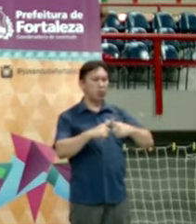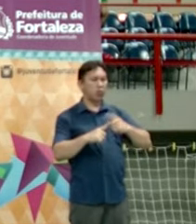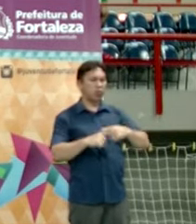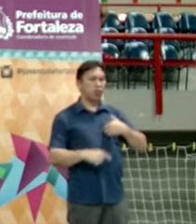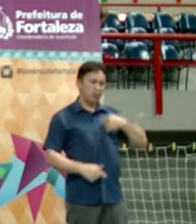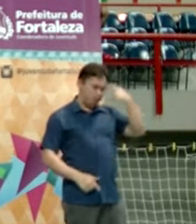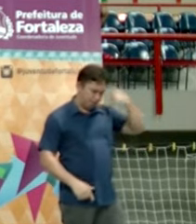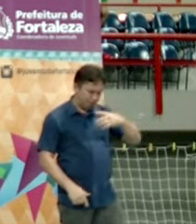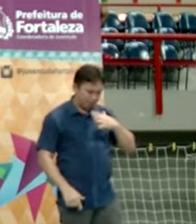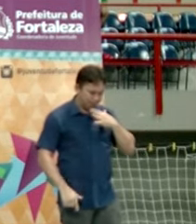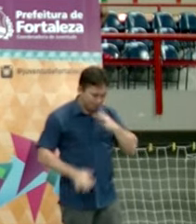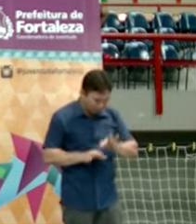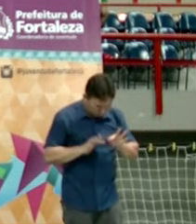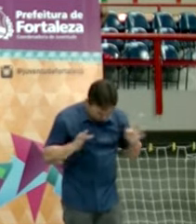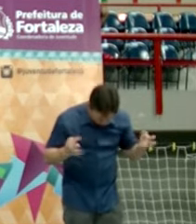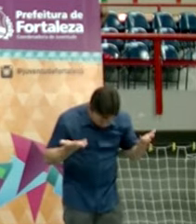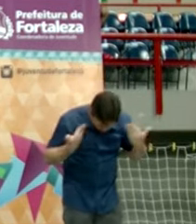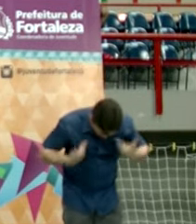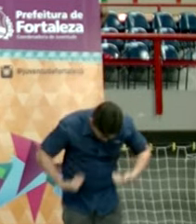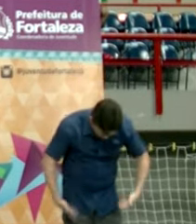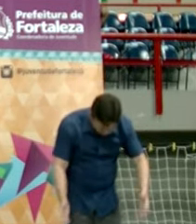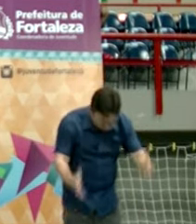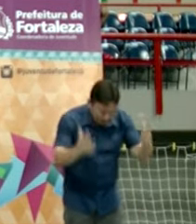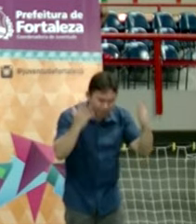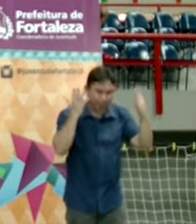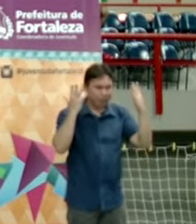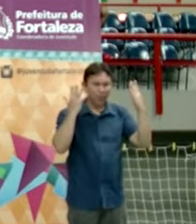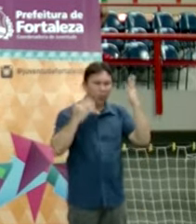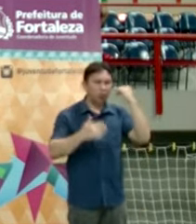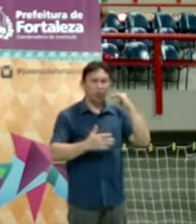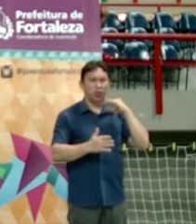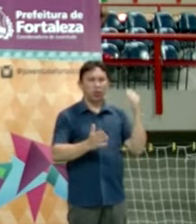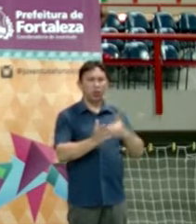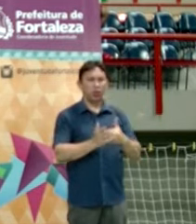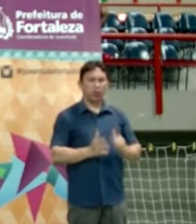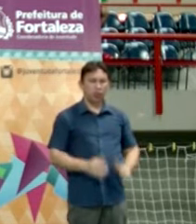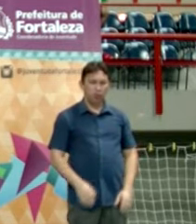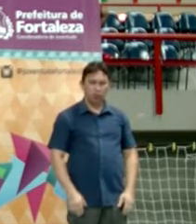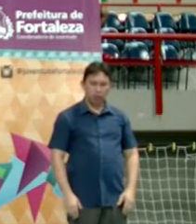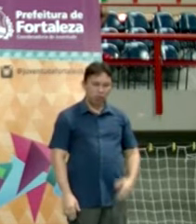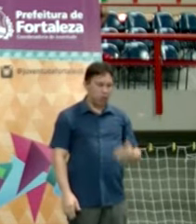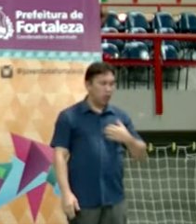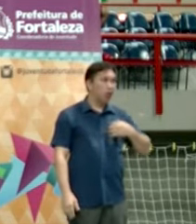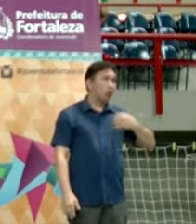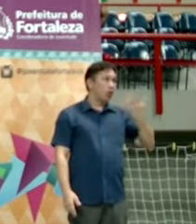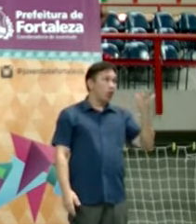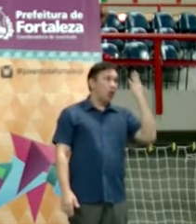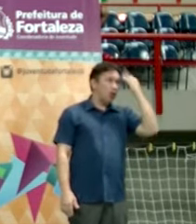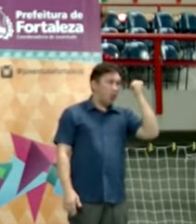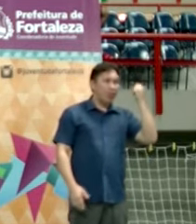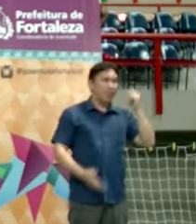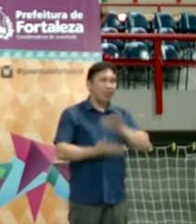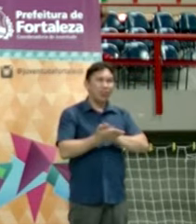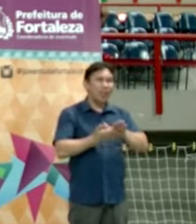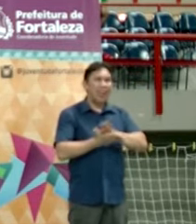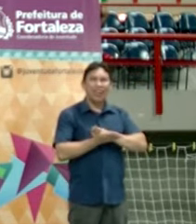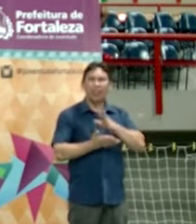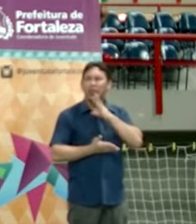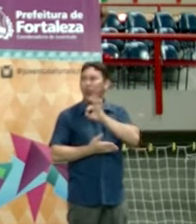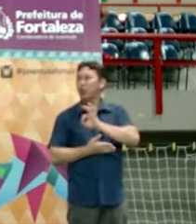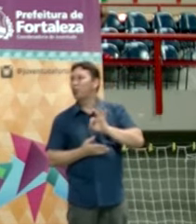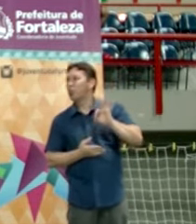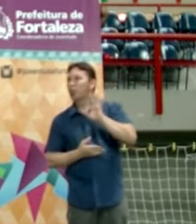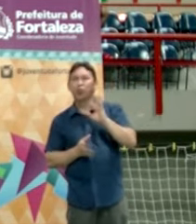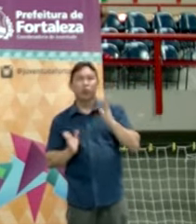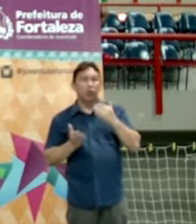por reconhecer a sua própria ignorância. O sei que nada sei é um ponto de partida